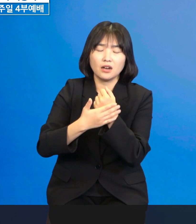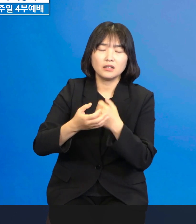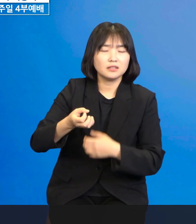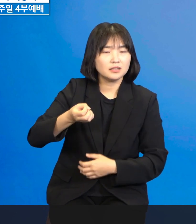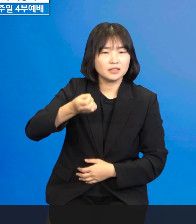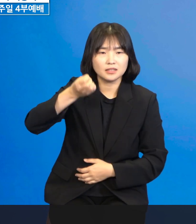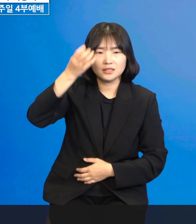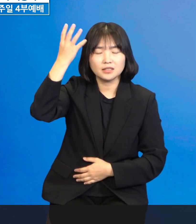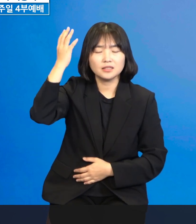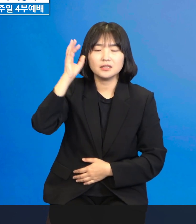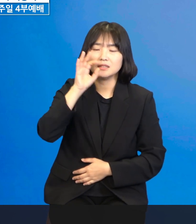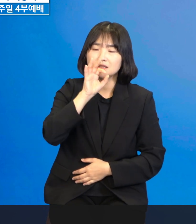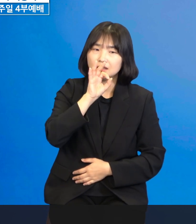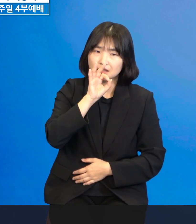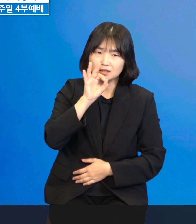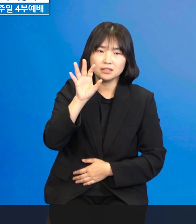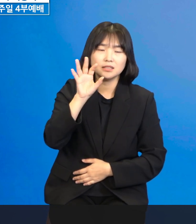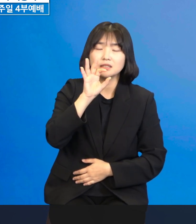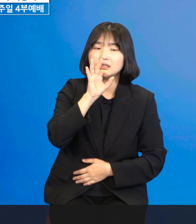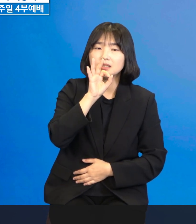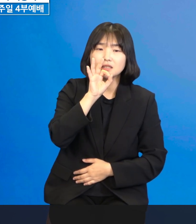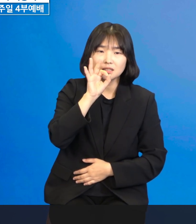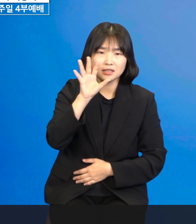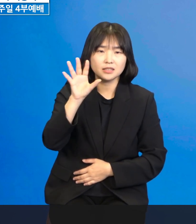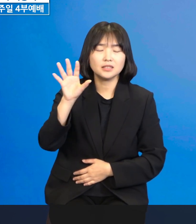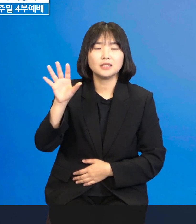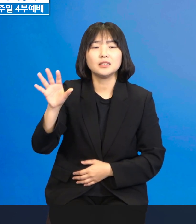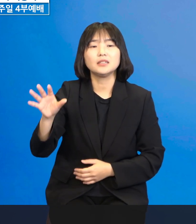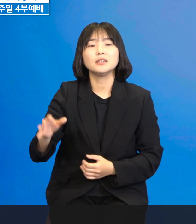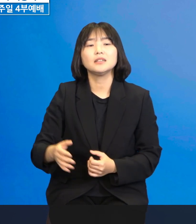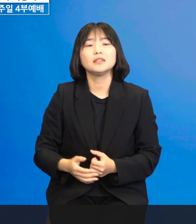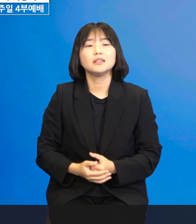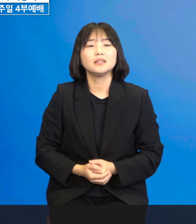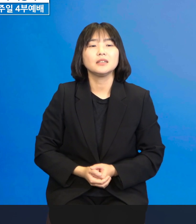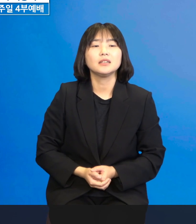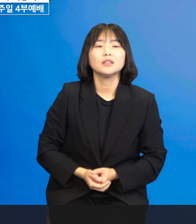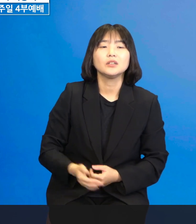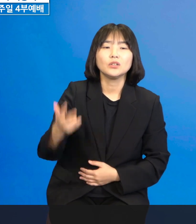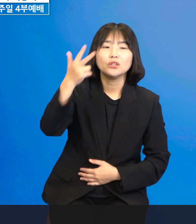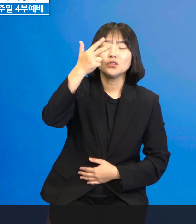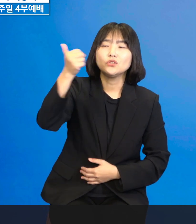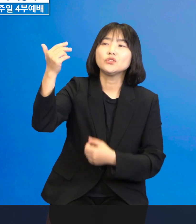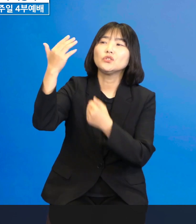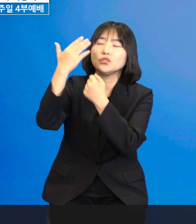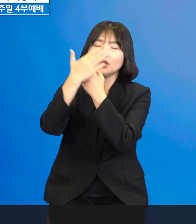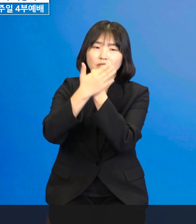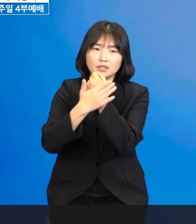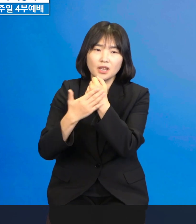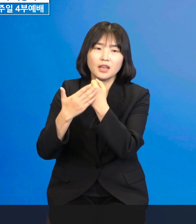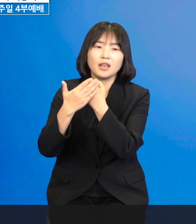은혜 어찌. 두 손 들고 찬양합니다. 주 은혜 날 채우시네, 주